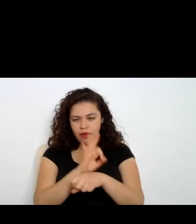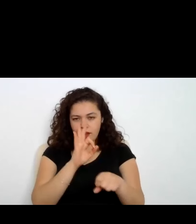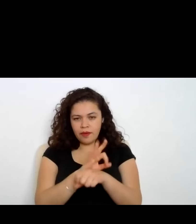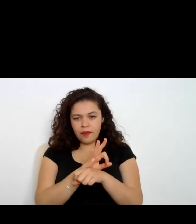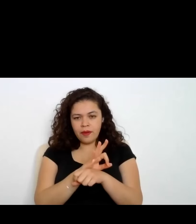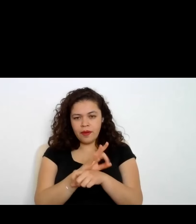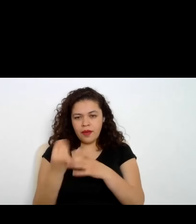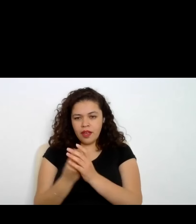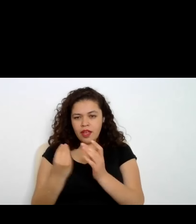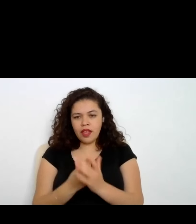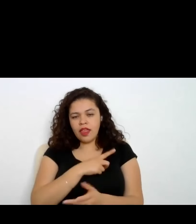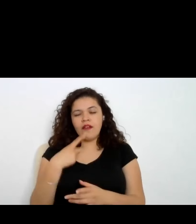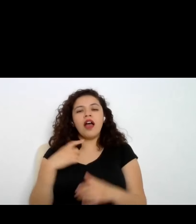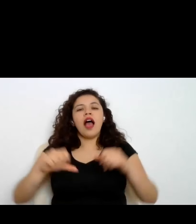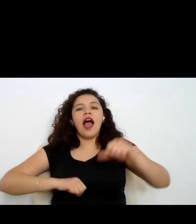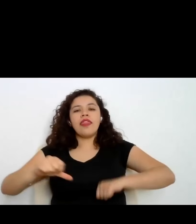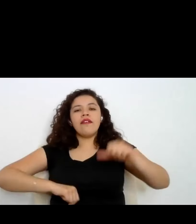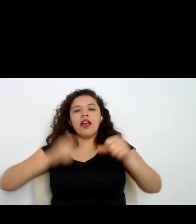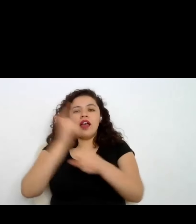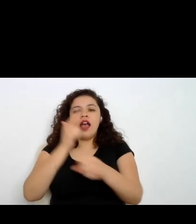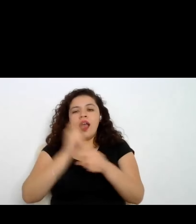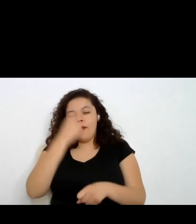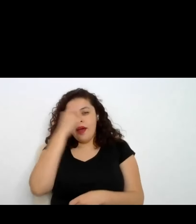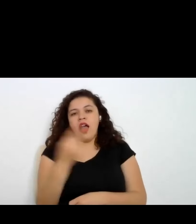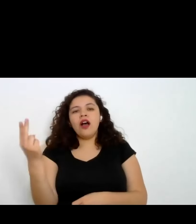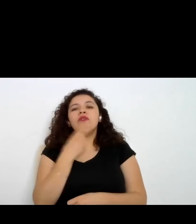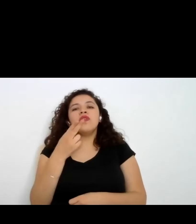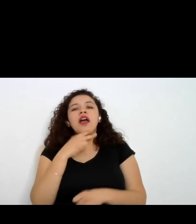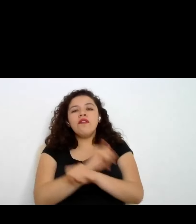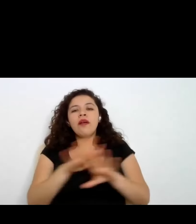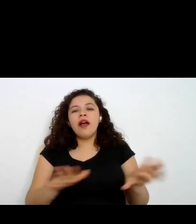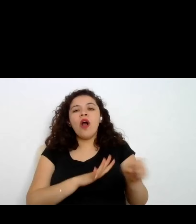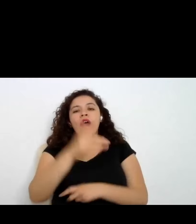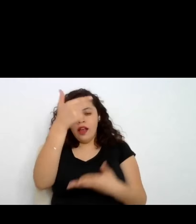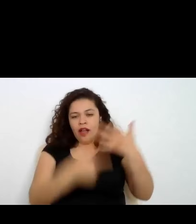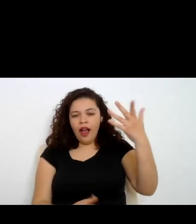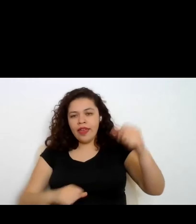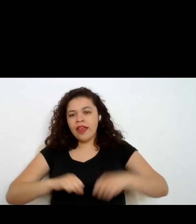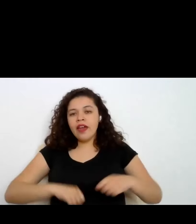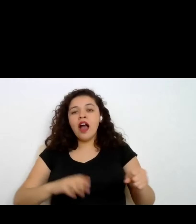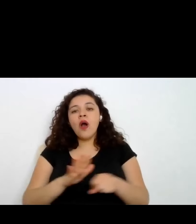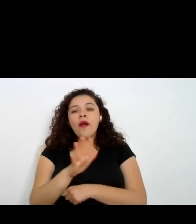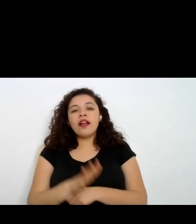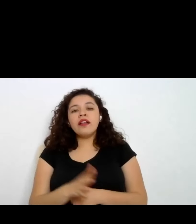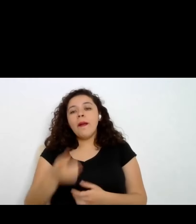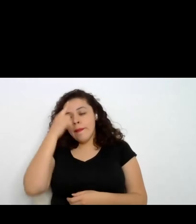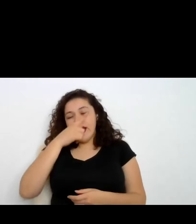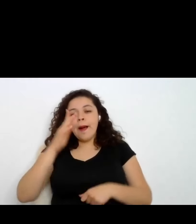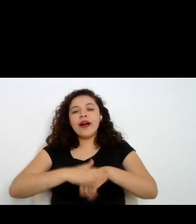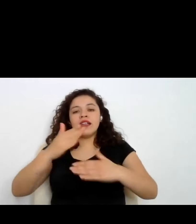las actividades en las que se van a utilizar esos datos personales, porque como van a ver más